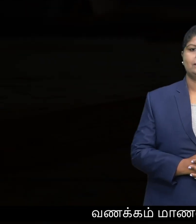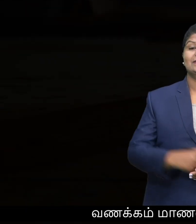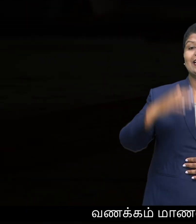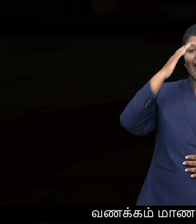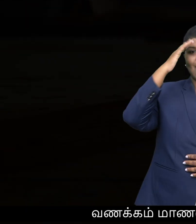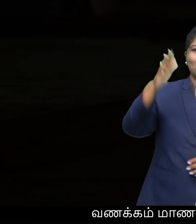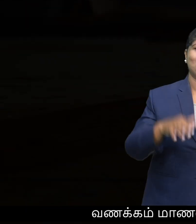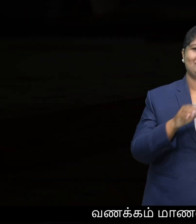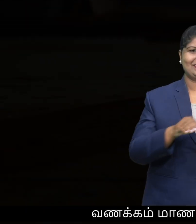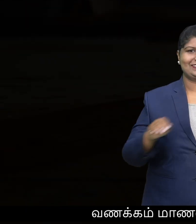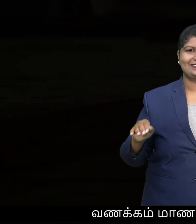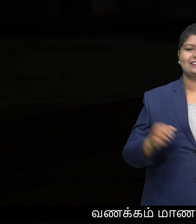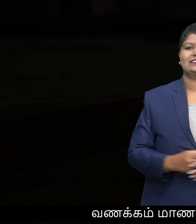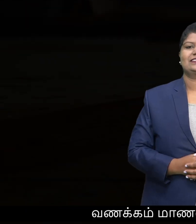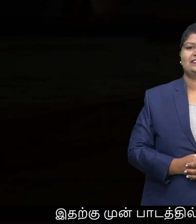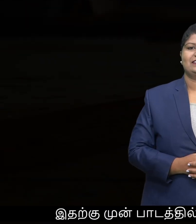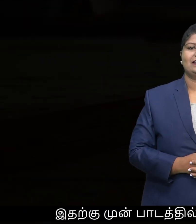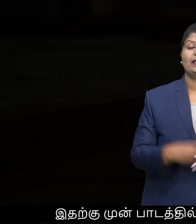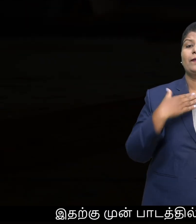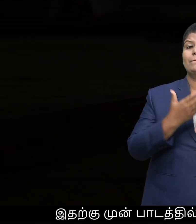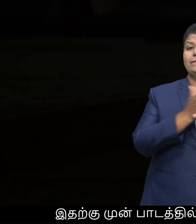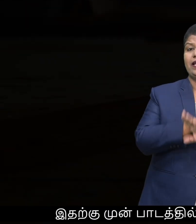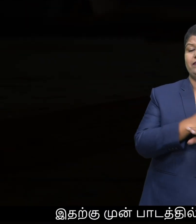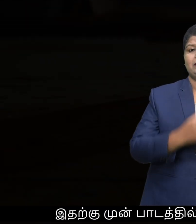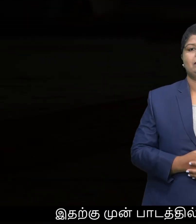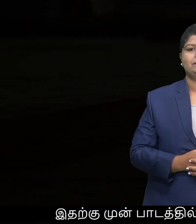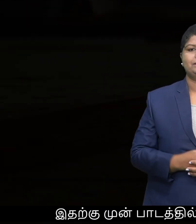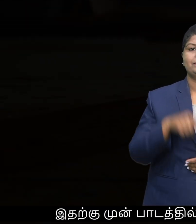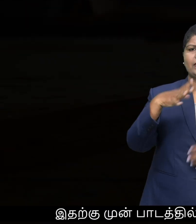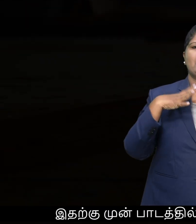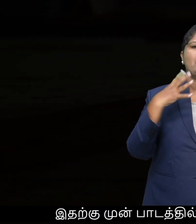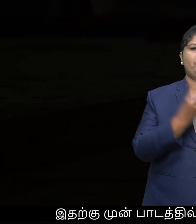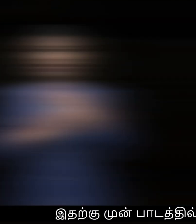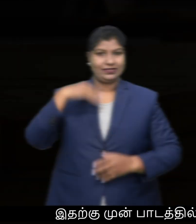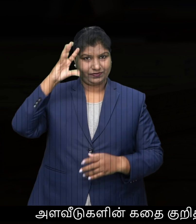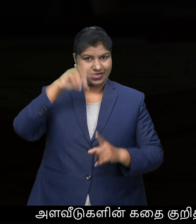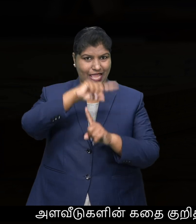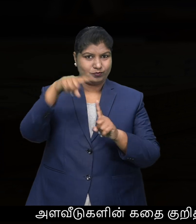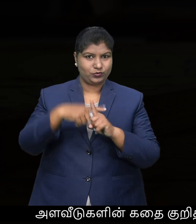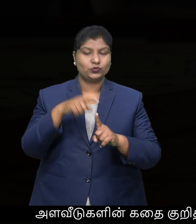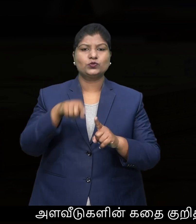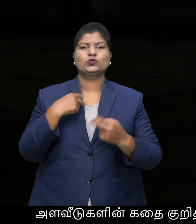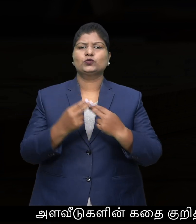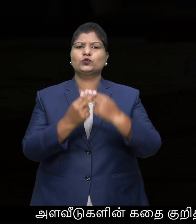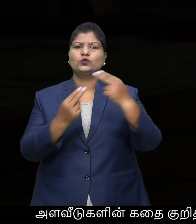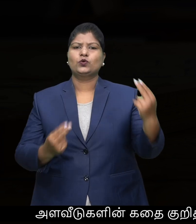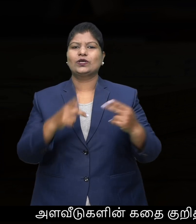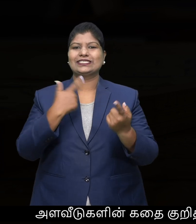வணக்கம் மாணவ செல்வங்களே. இதற்கு முன் பாடத்தில் போக்குவரத்து மற்றும் அளவீடுகளின் கதை குறித்து அறிந்து